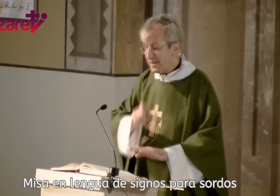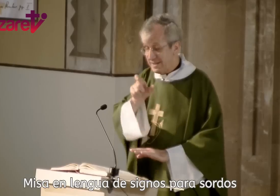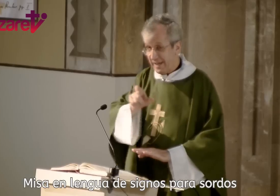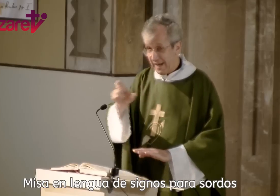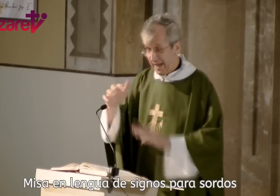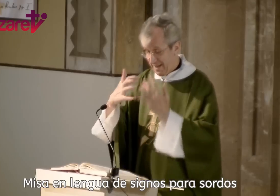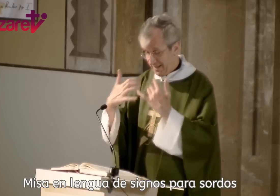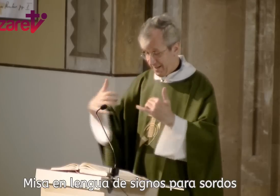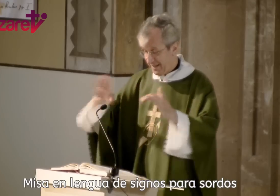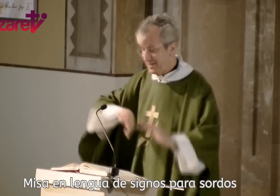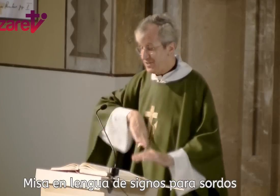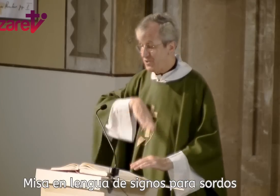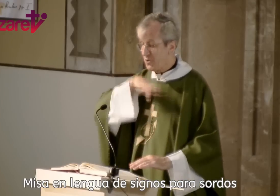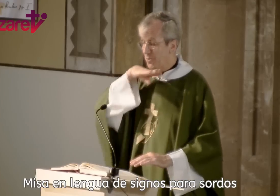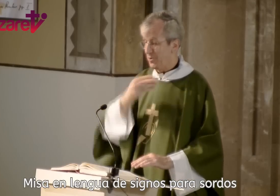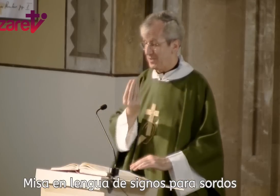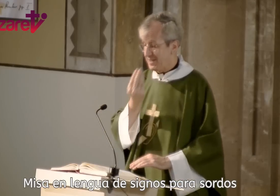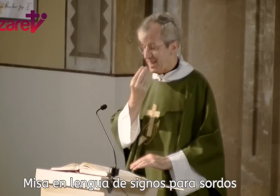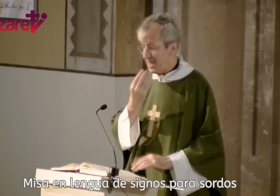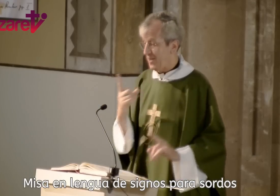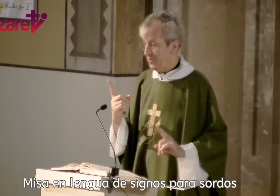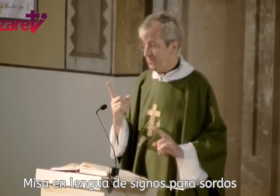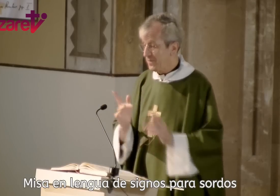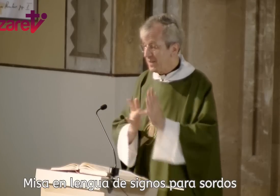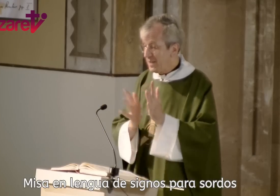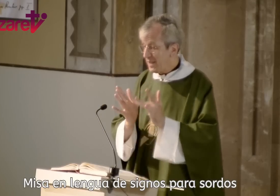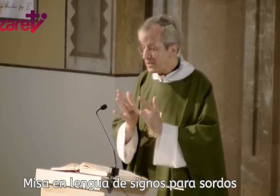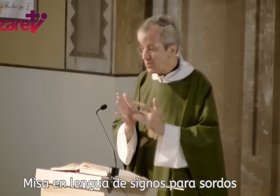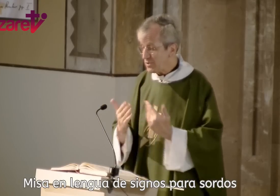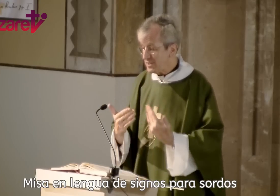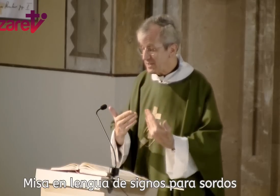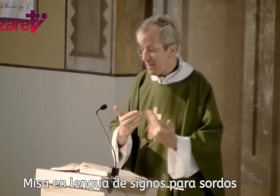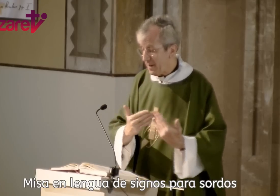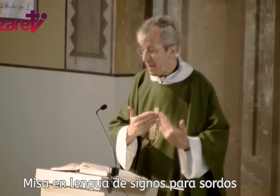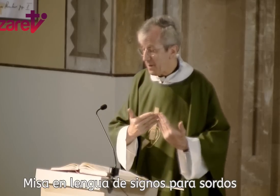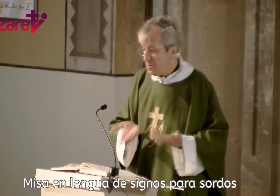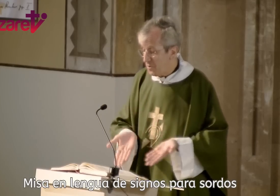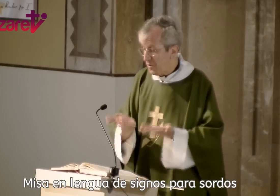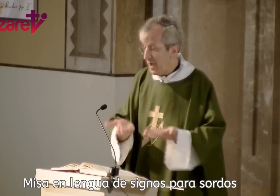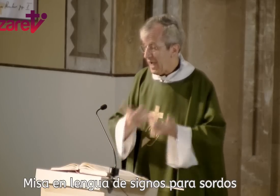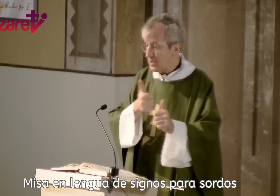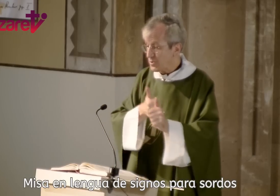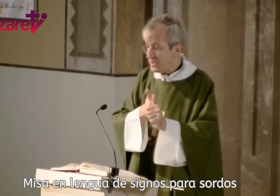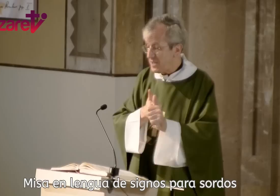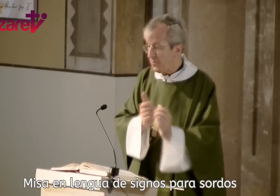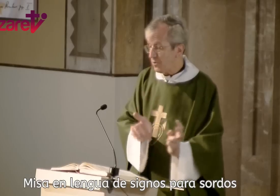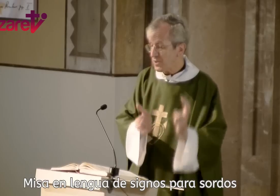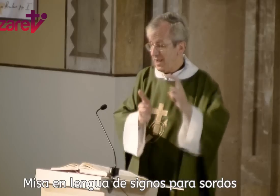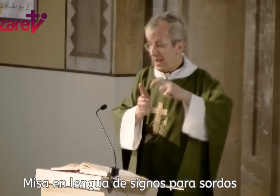Después de que la gente se hubo saciado, Jesús se apremió a sus discípulos a